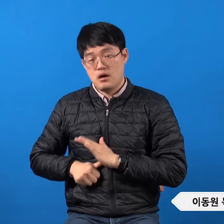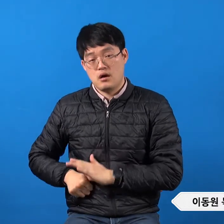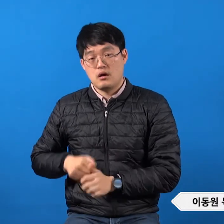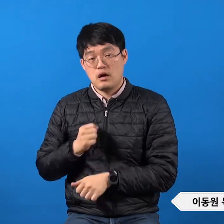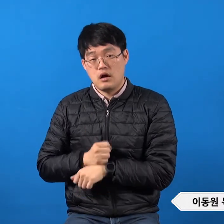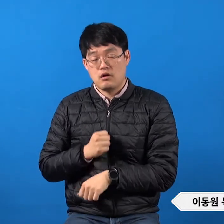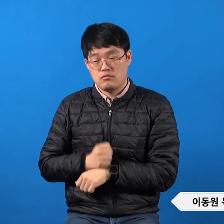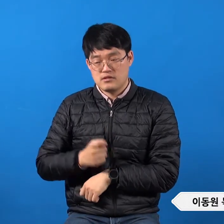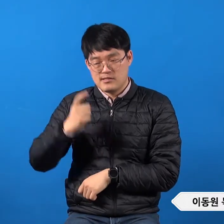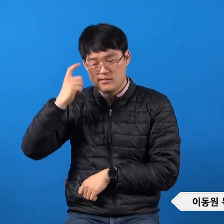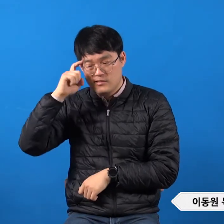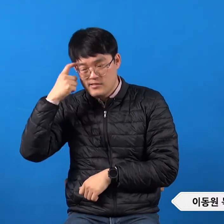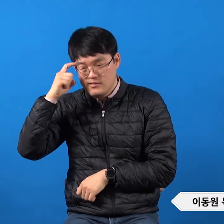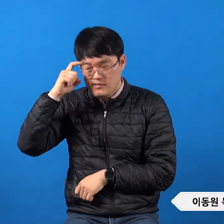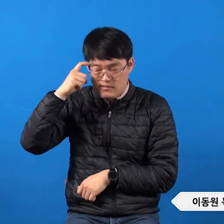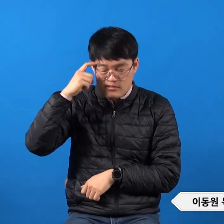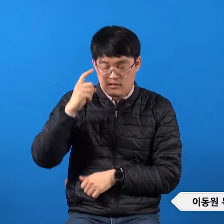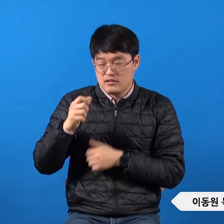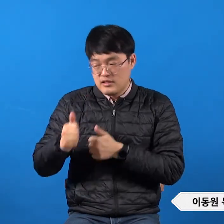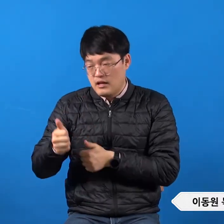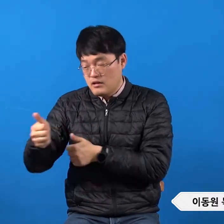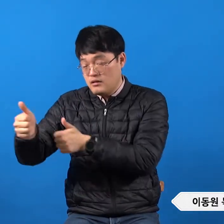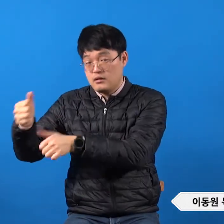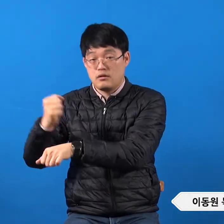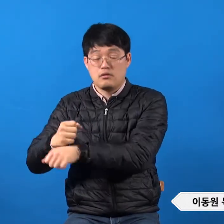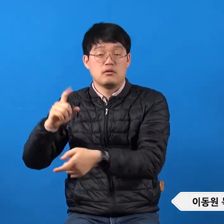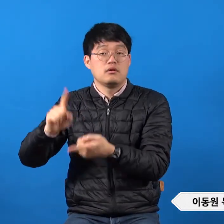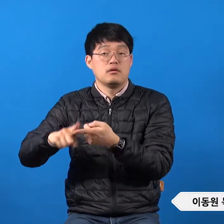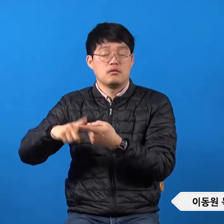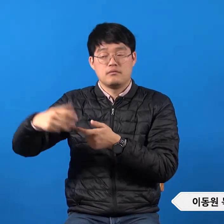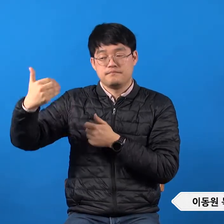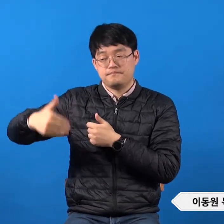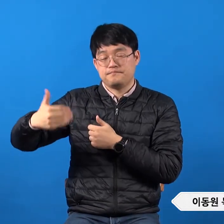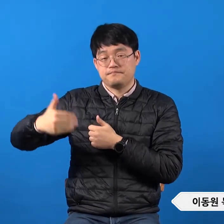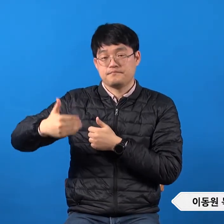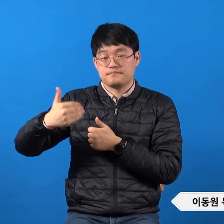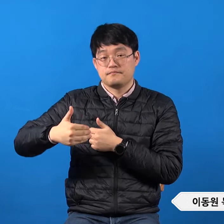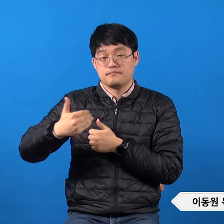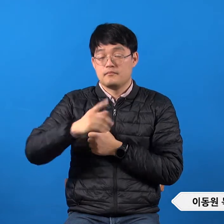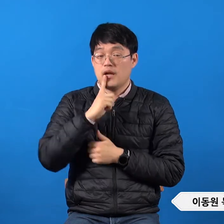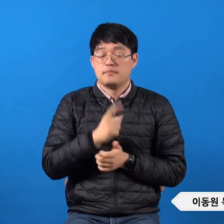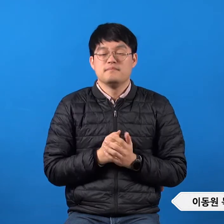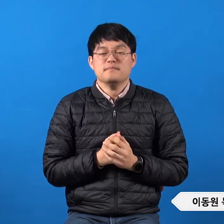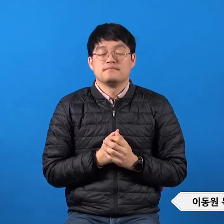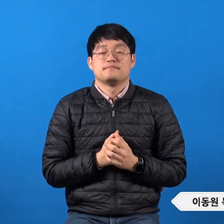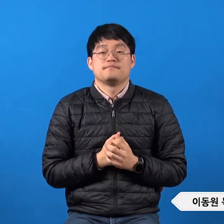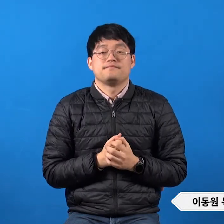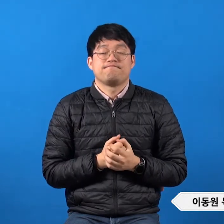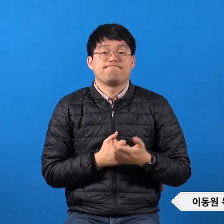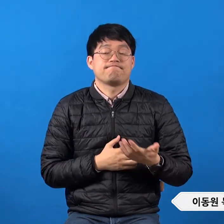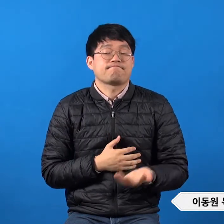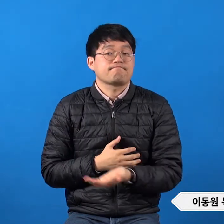절제하고 의지와 이성을 따를 것을 우리에게 권고합니다. 자,